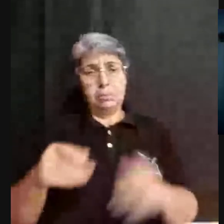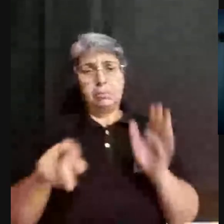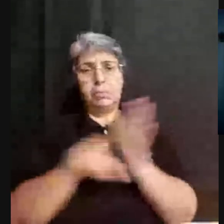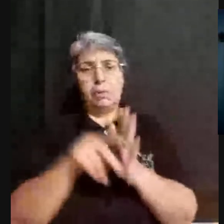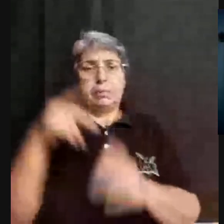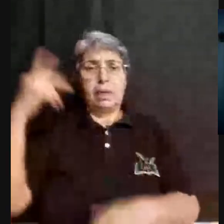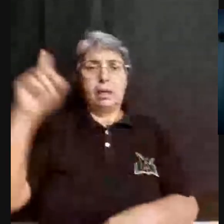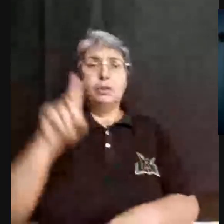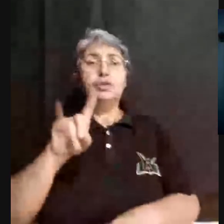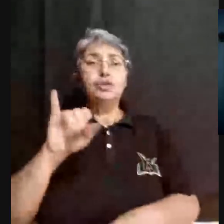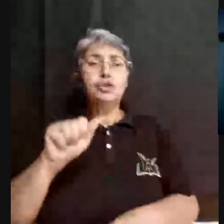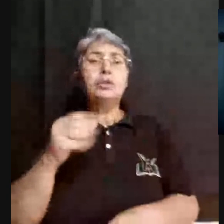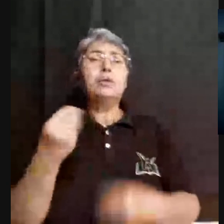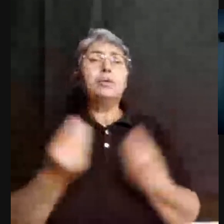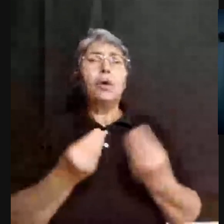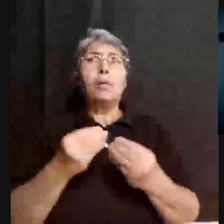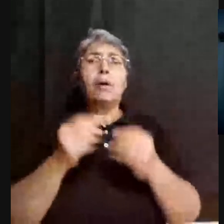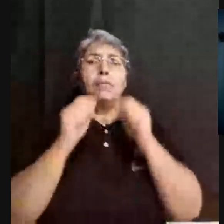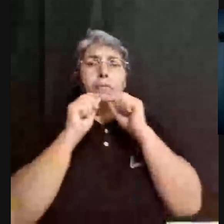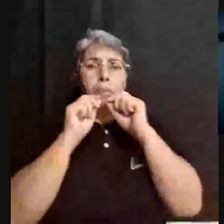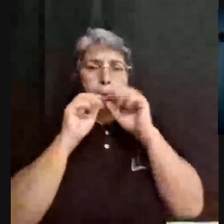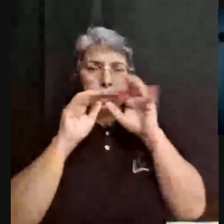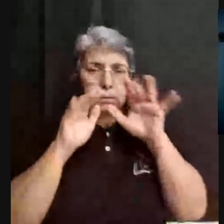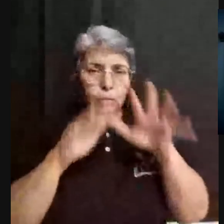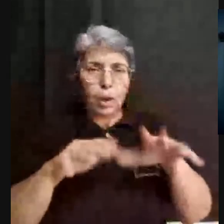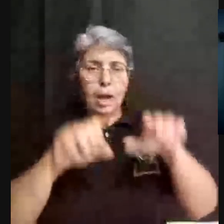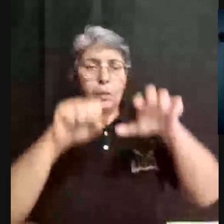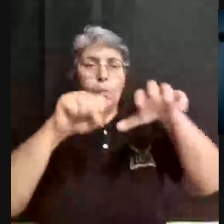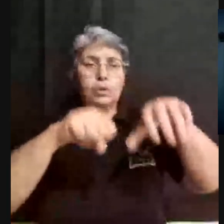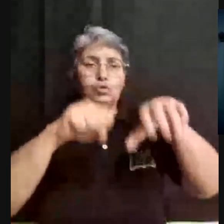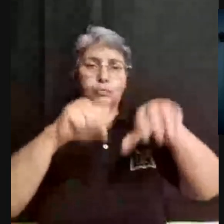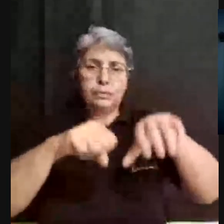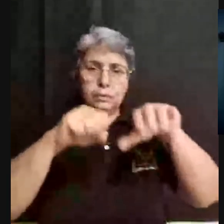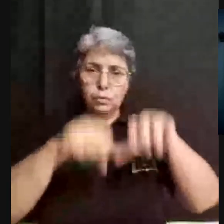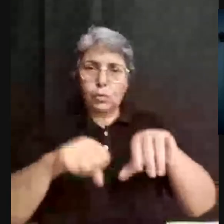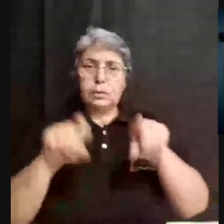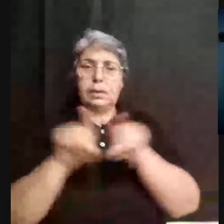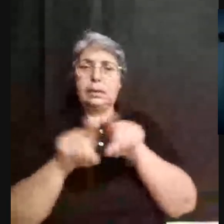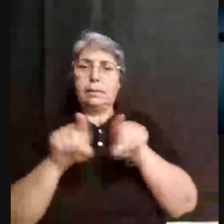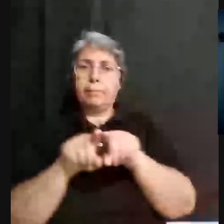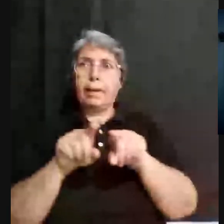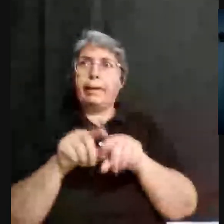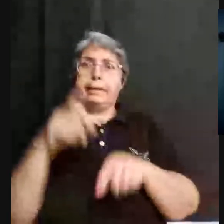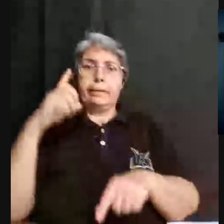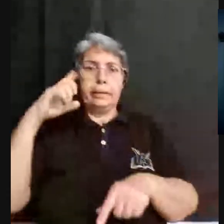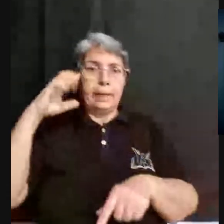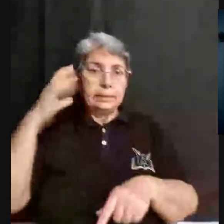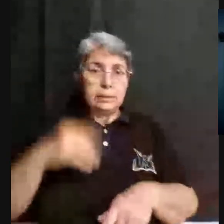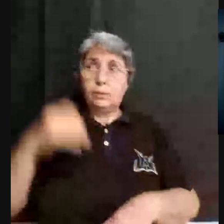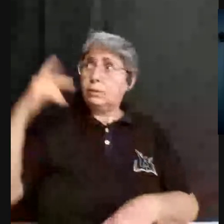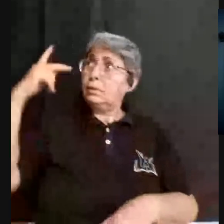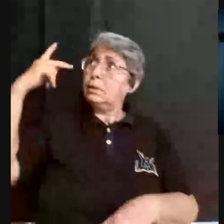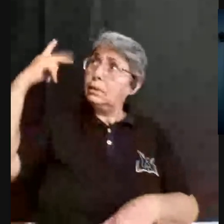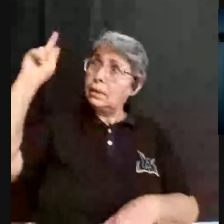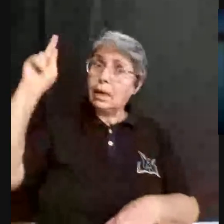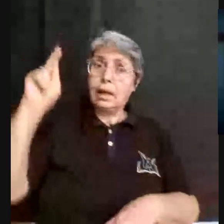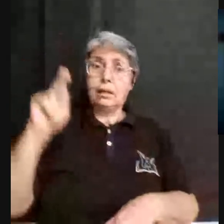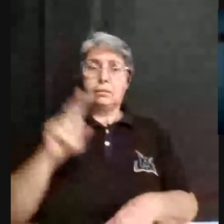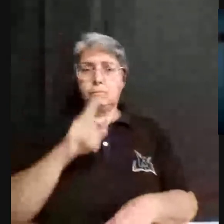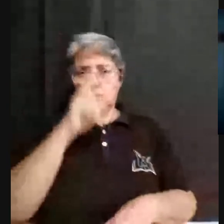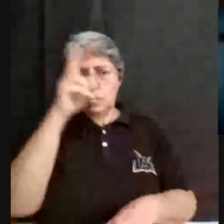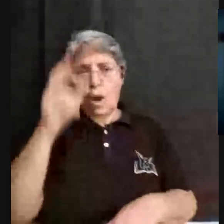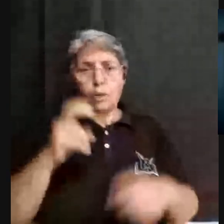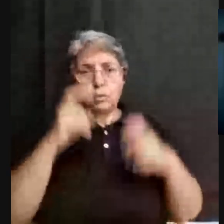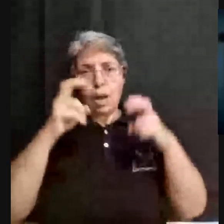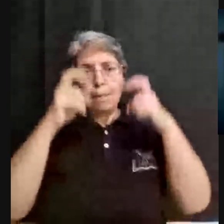conceder a chuva serôdia e quem decide trazer o alto clamor para o seu povo é Deus. Parte dele.